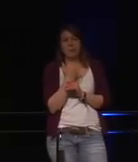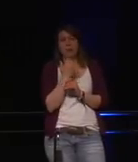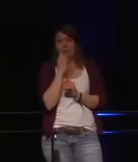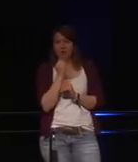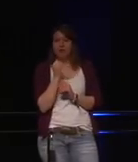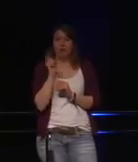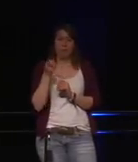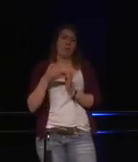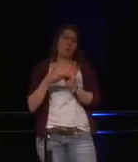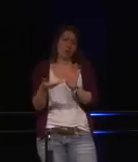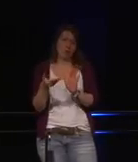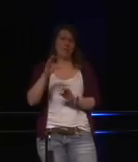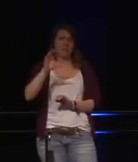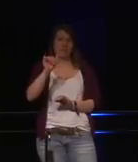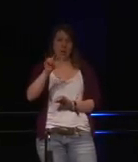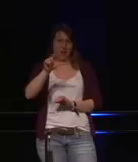Kyla.